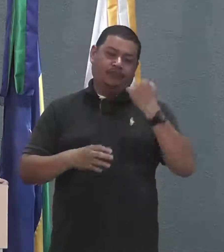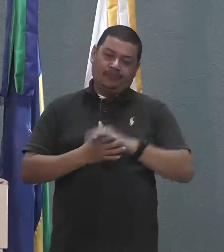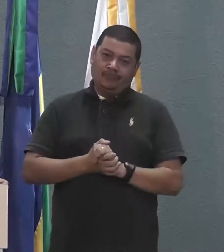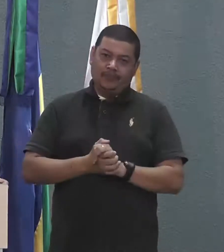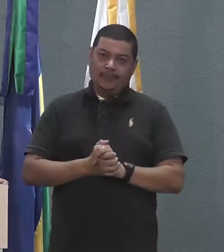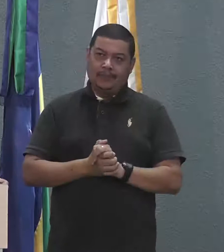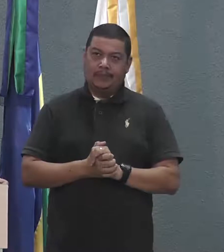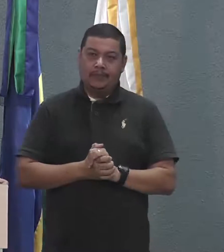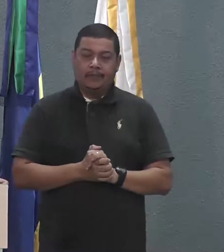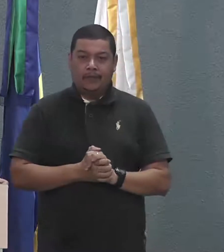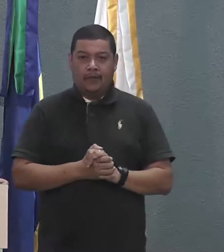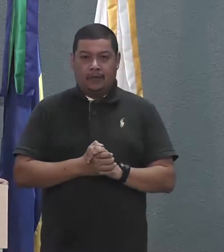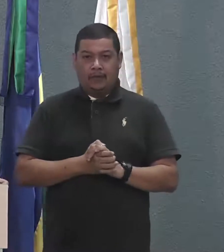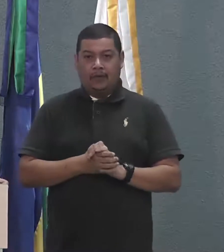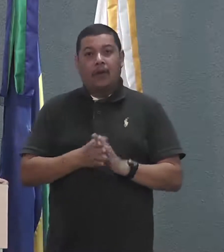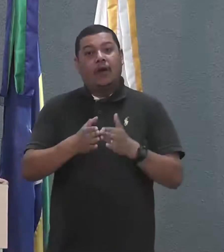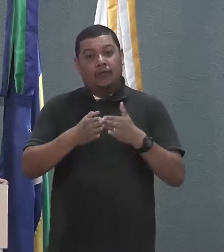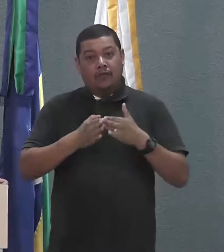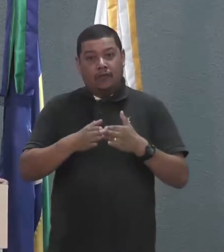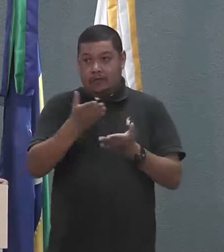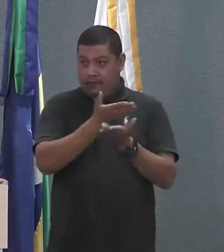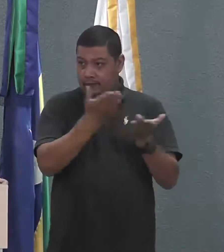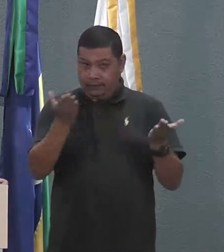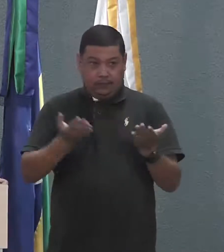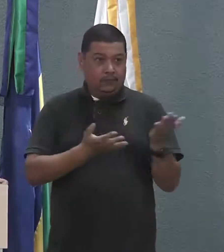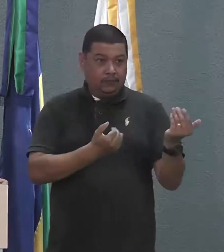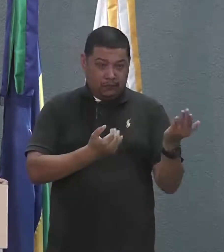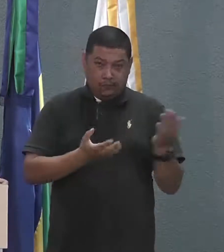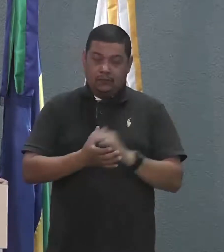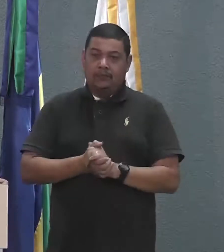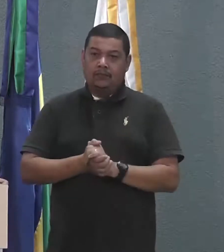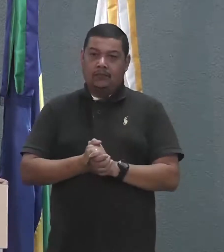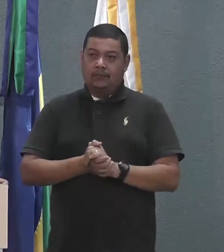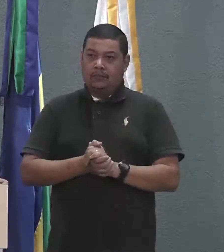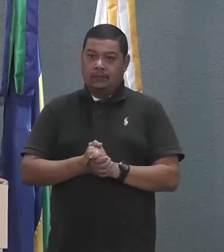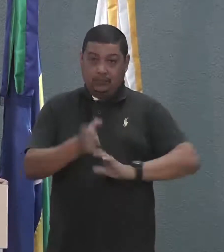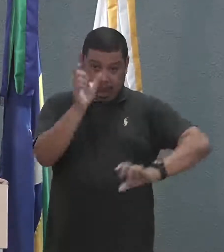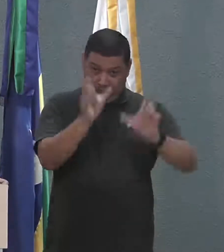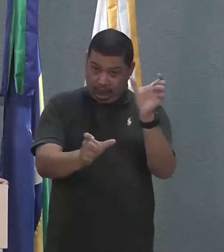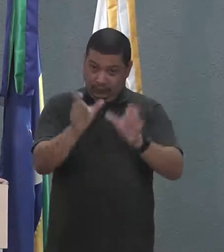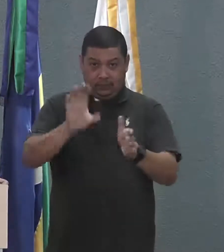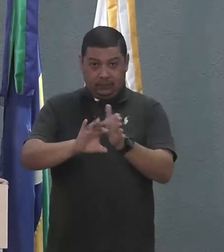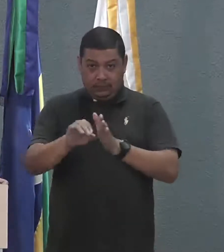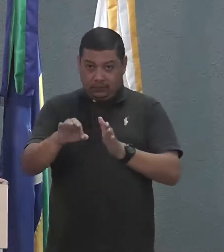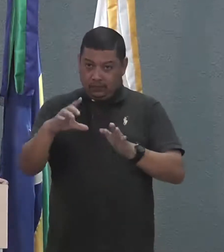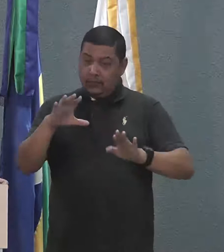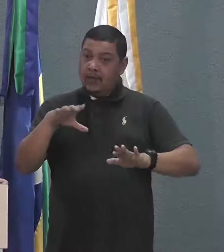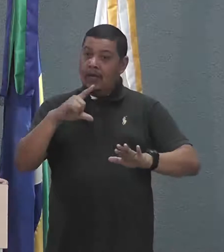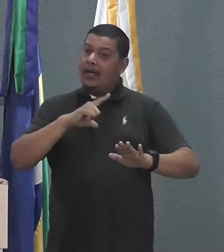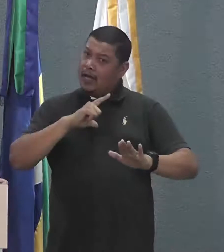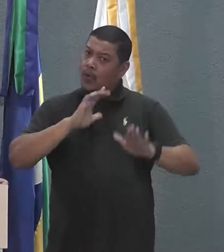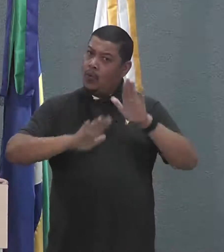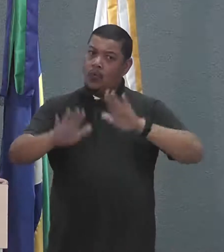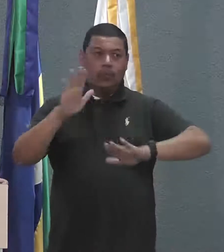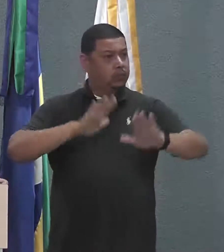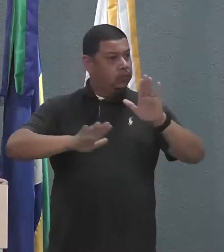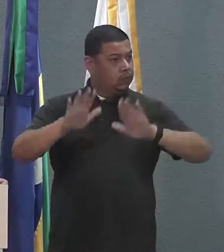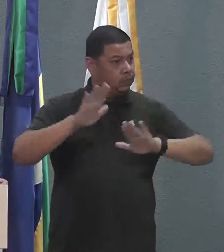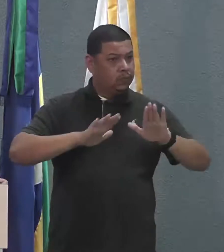Então, por gentileza, jovens, população de Cacoal, um pouco de mais de consciência no trânsito aqui em nossa